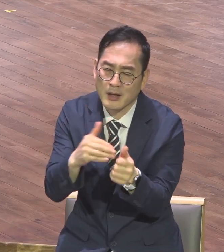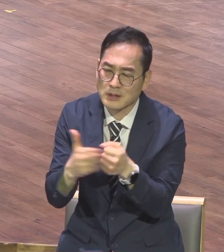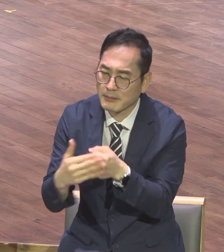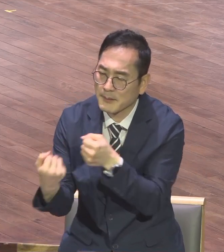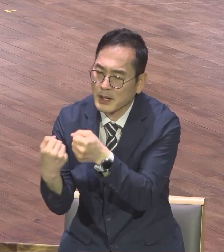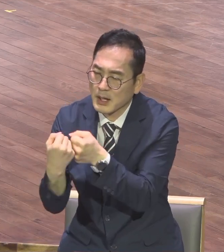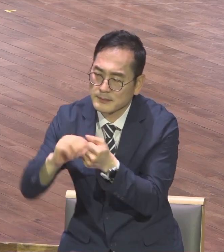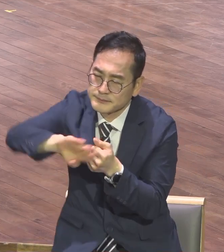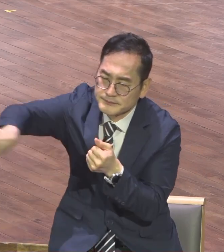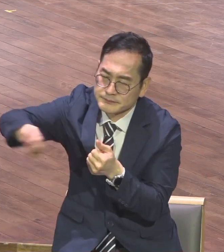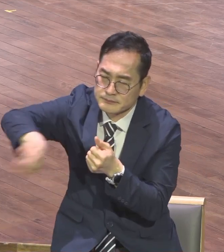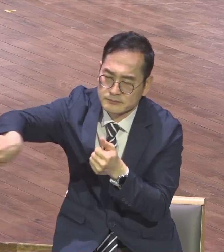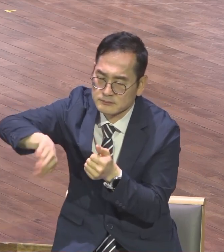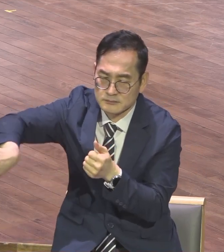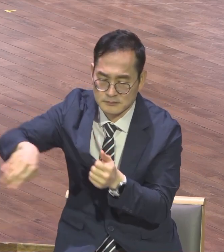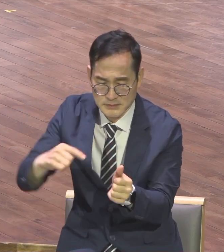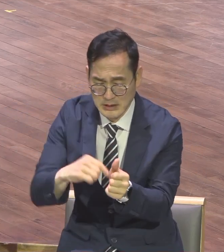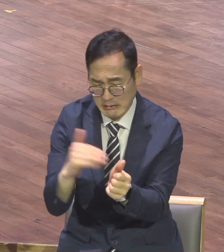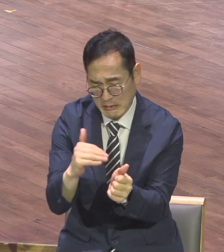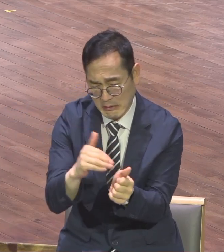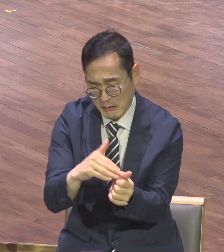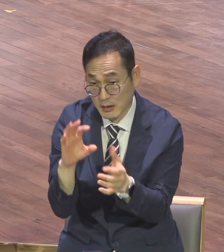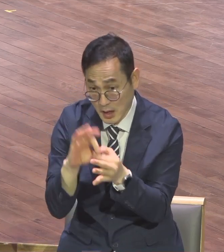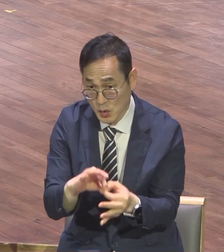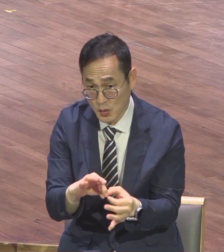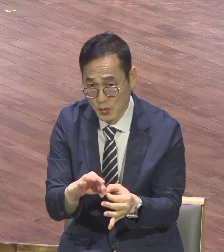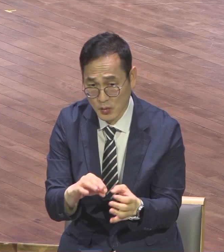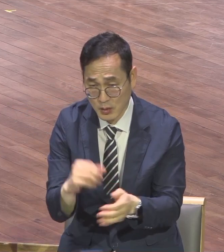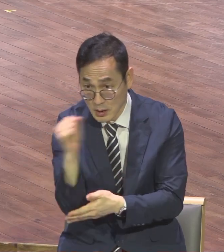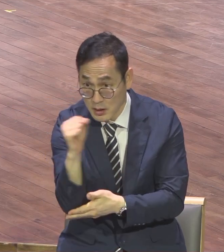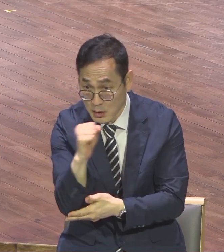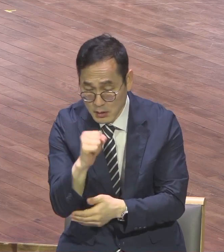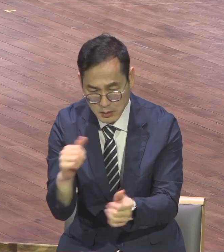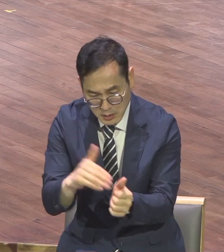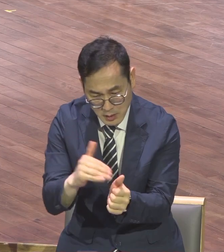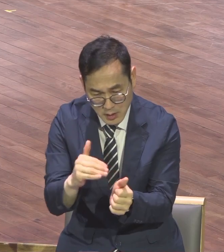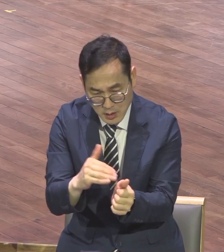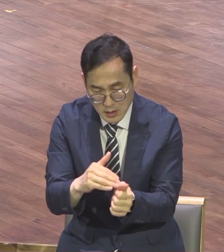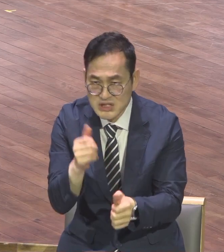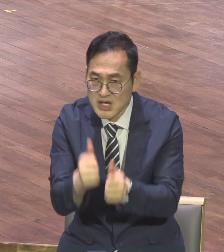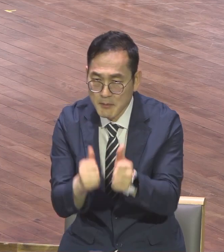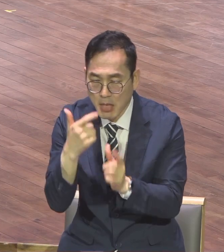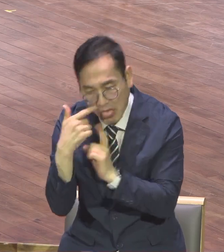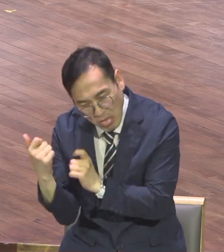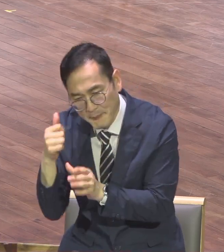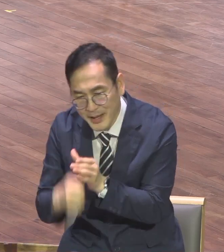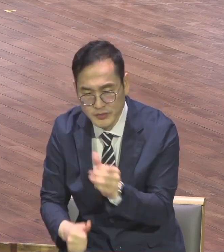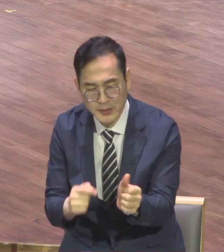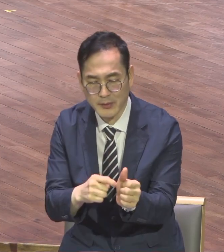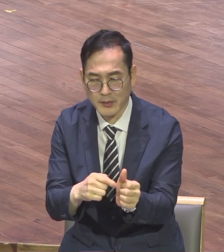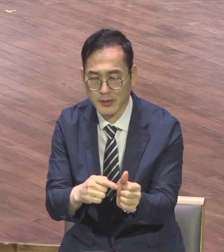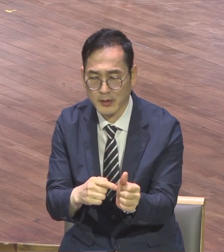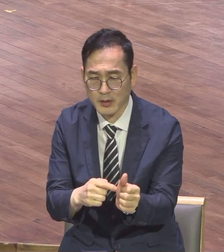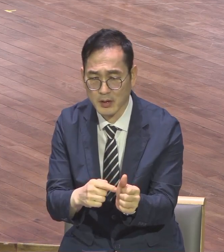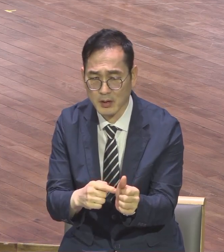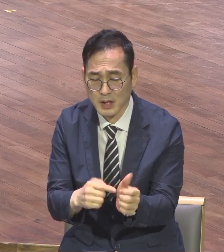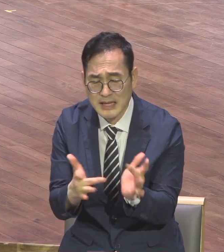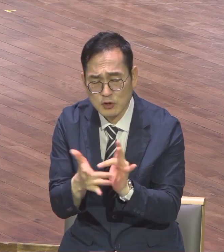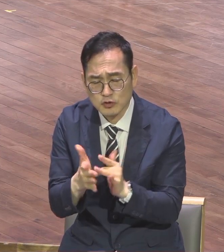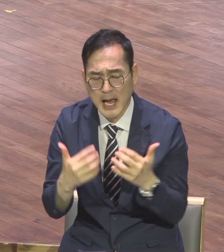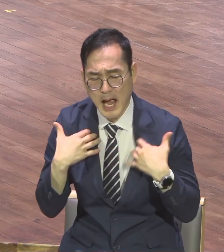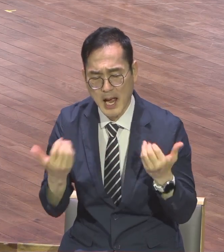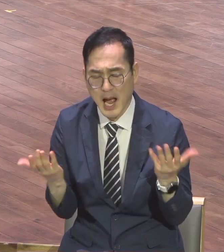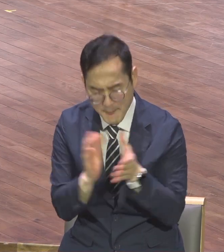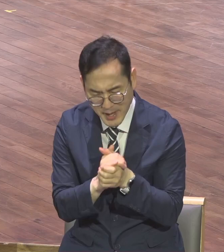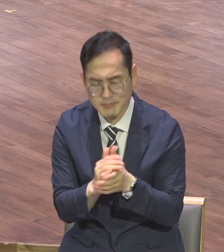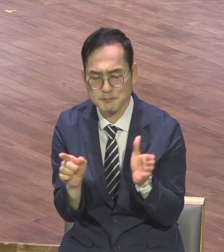사단이 계속해서 그 사람을 건드려요. 올바로 서지 못하도록, 걔 힘들도록, 낙심하도록, 복음 못 듣도록, 들어도